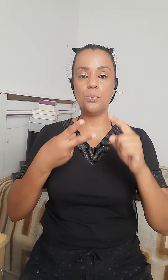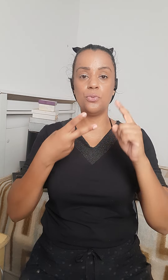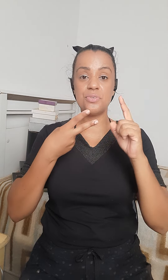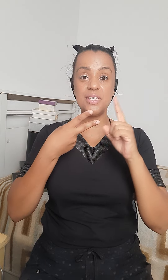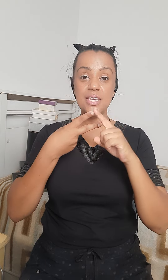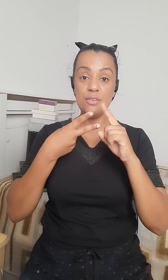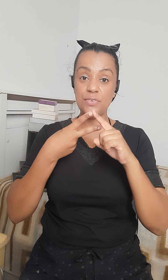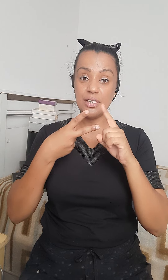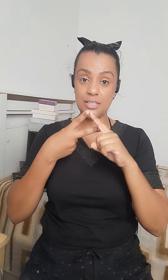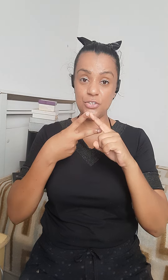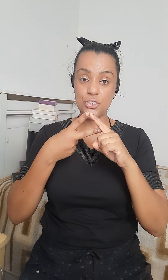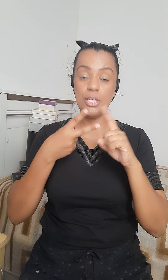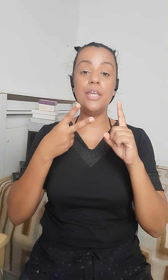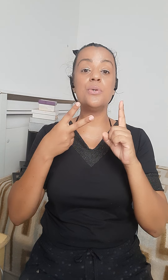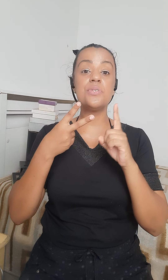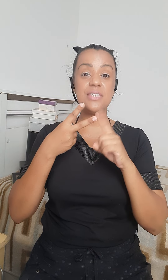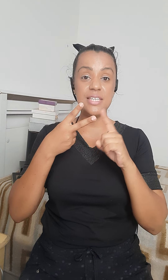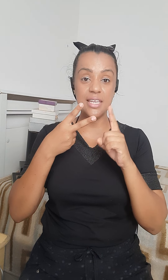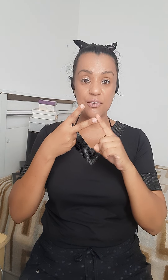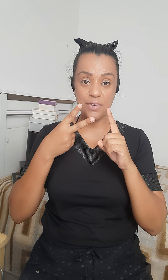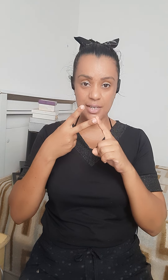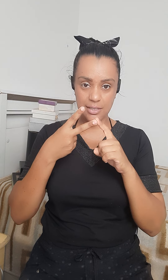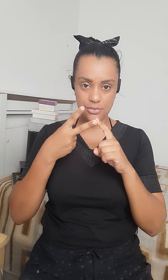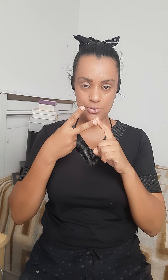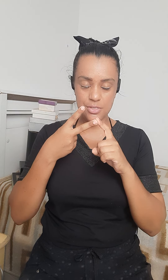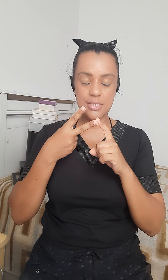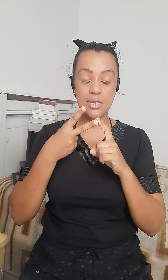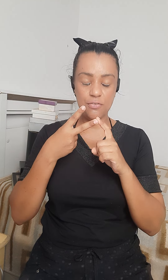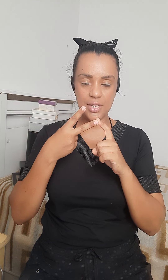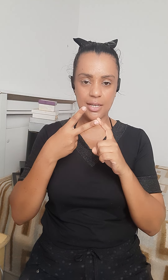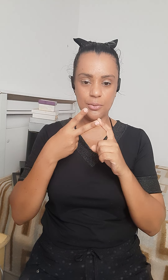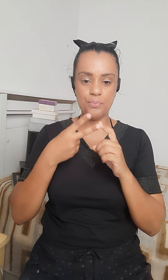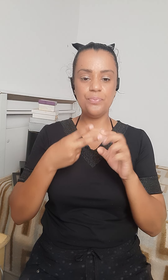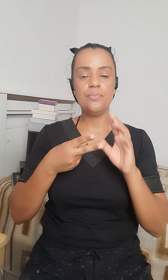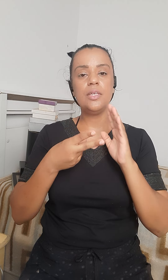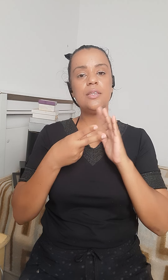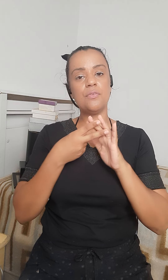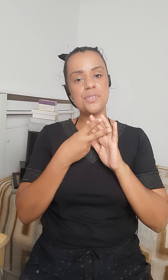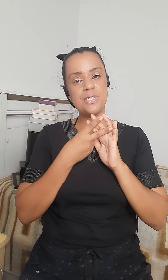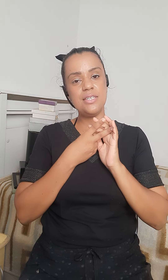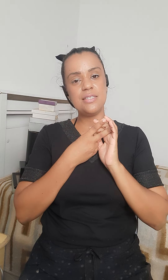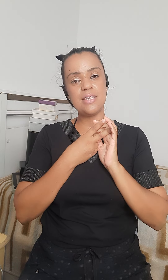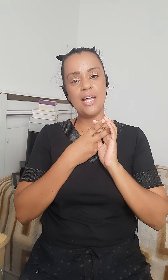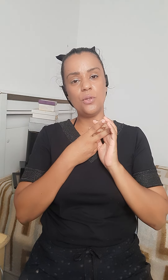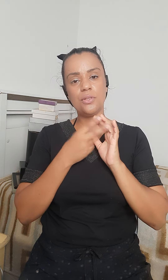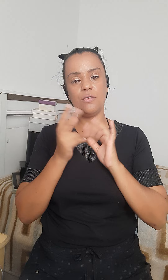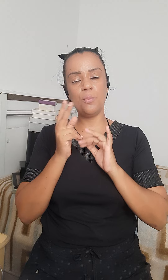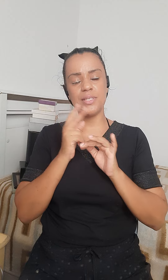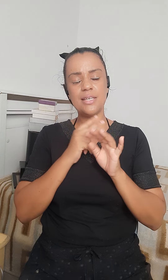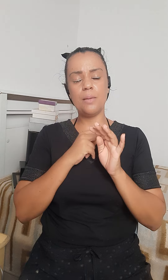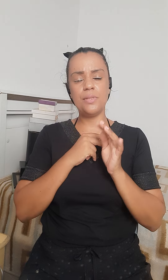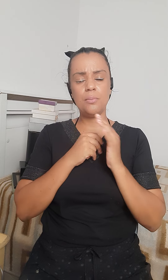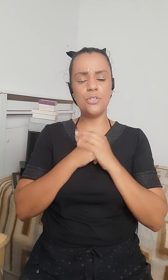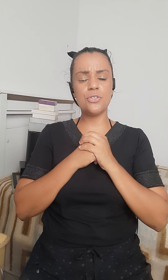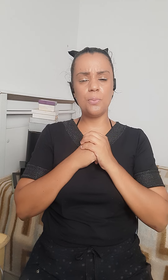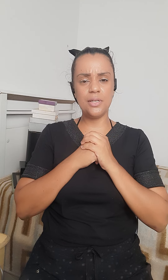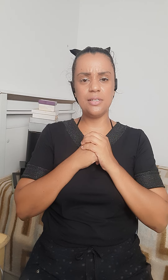um significante e um significado. Então, vocês anotem. Eu vou passar rapidamente só para